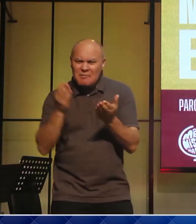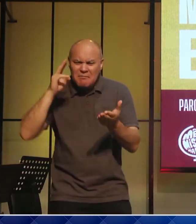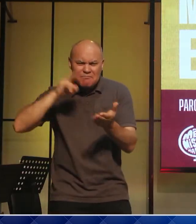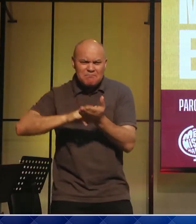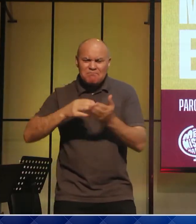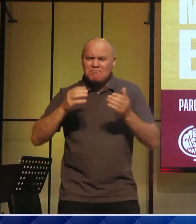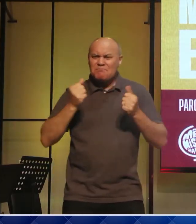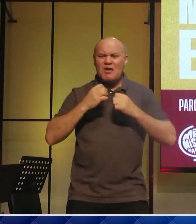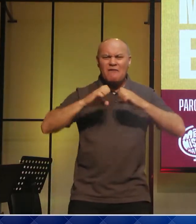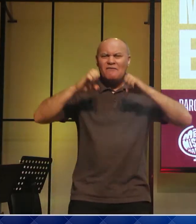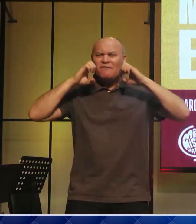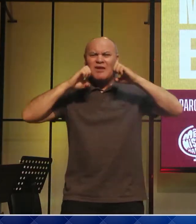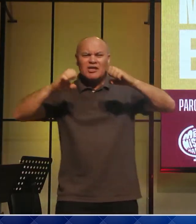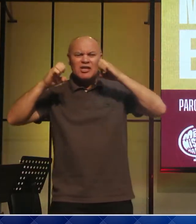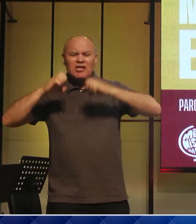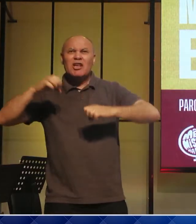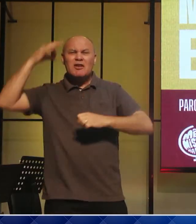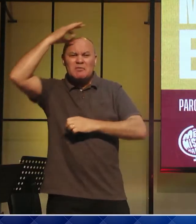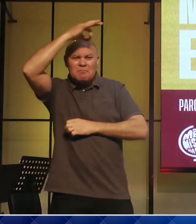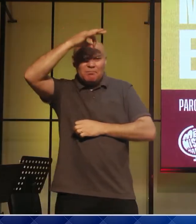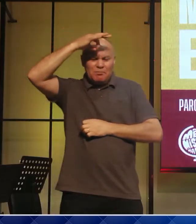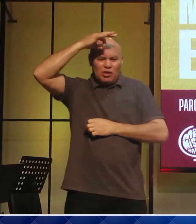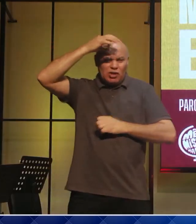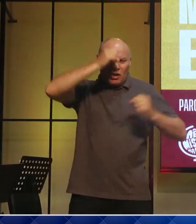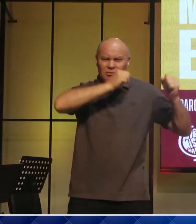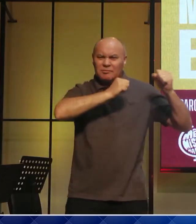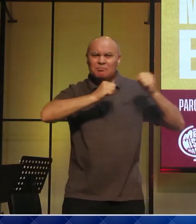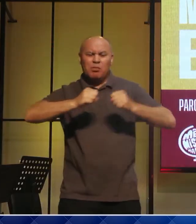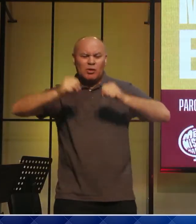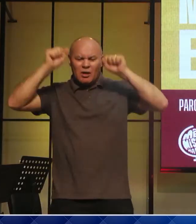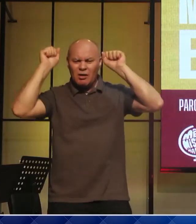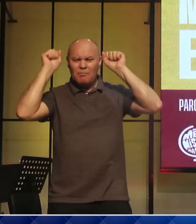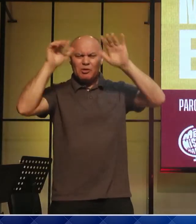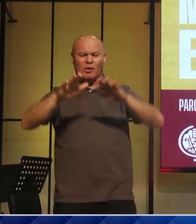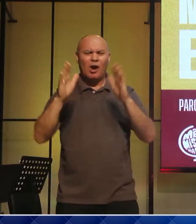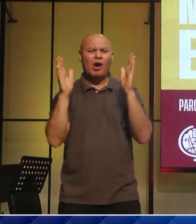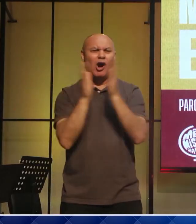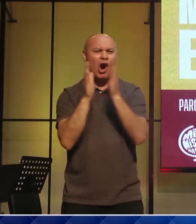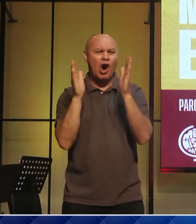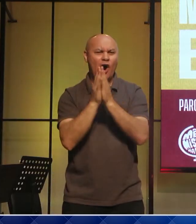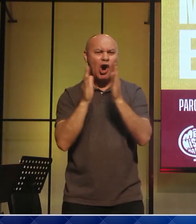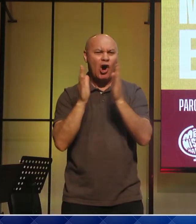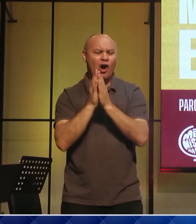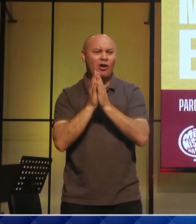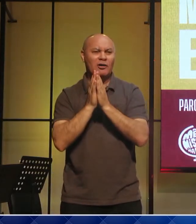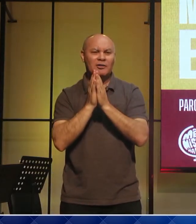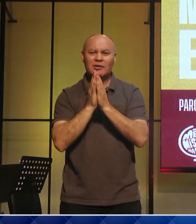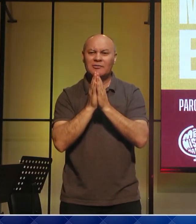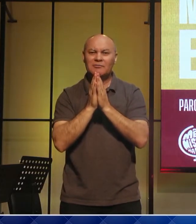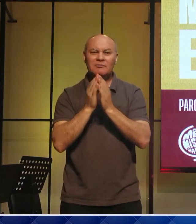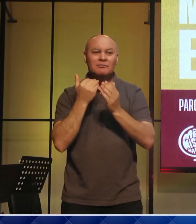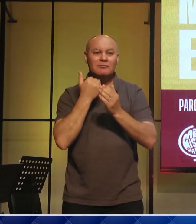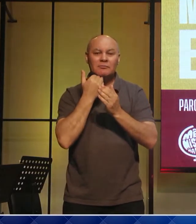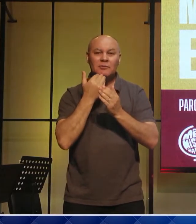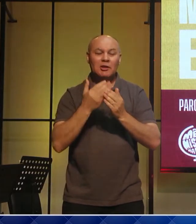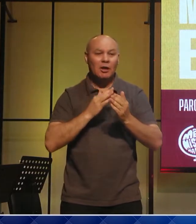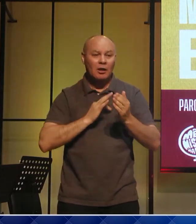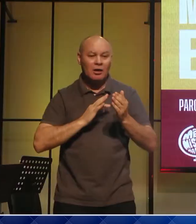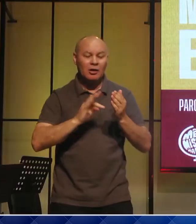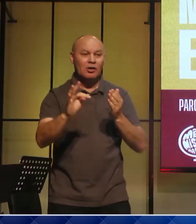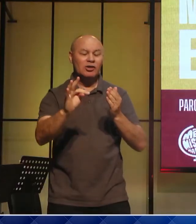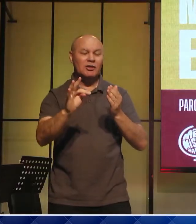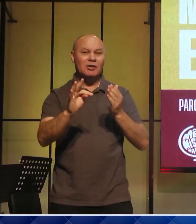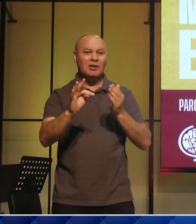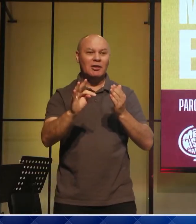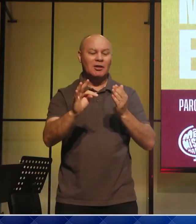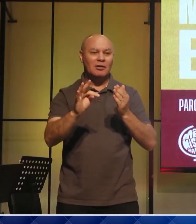os lados, em todas as igrejas, e ajudando gente mais estranha do mundo. E quando eu era jovem, eu achava